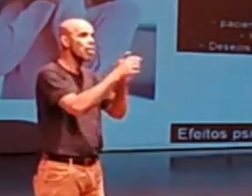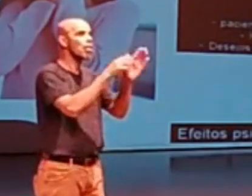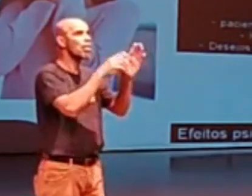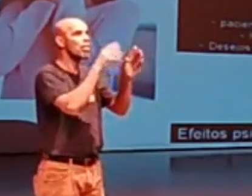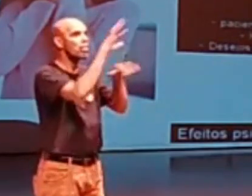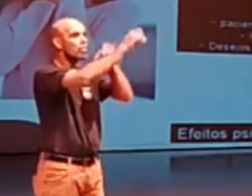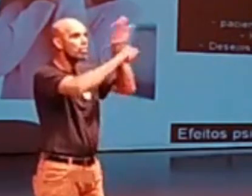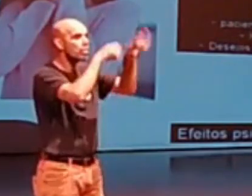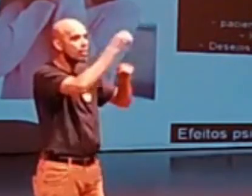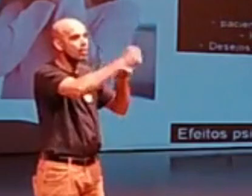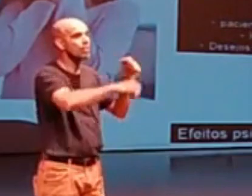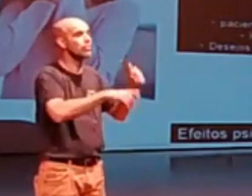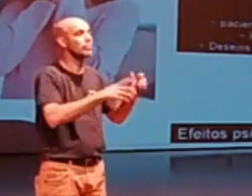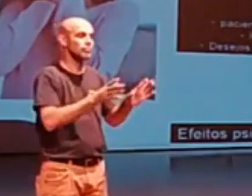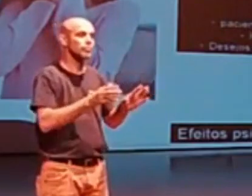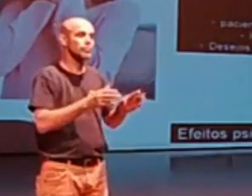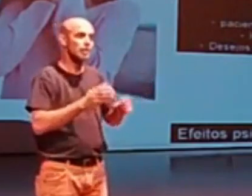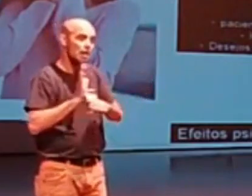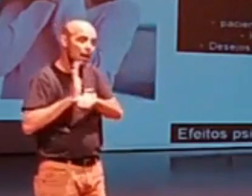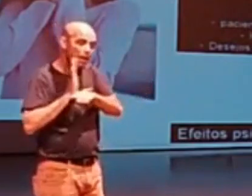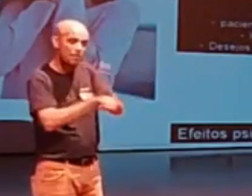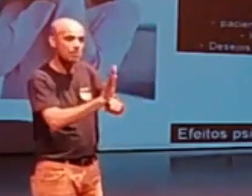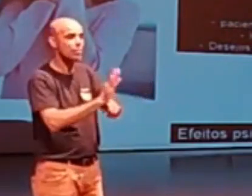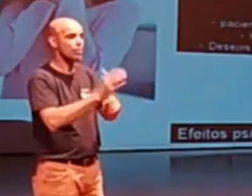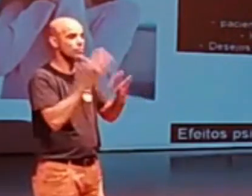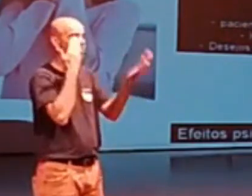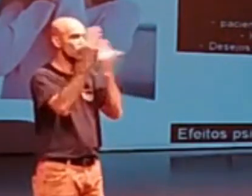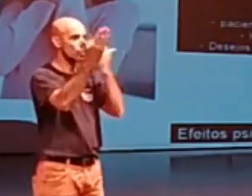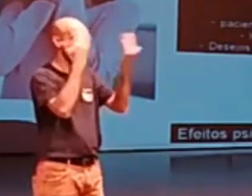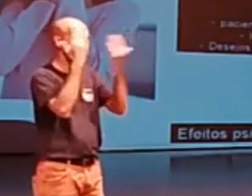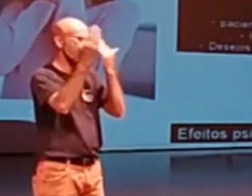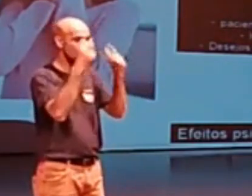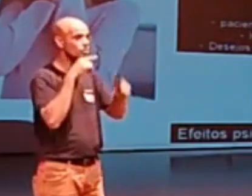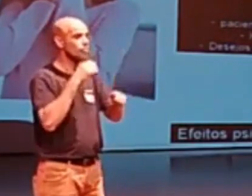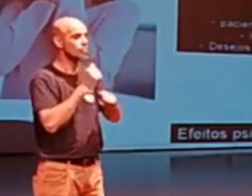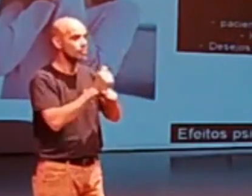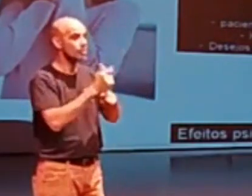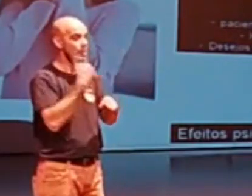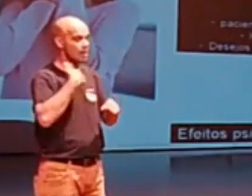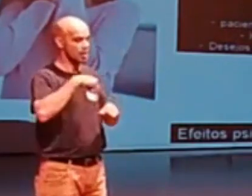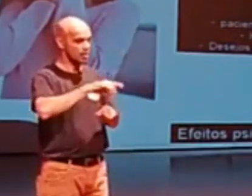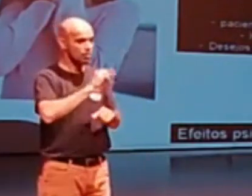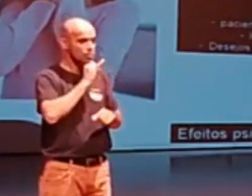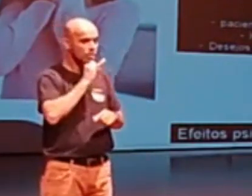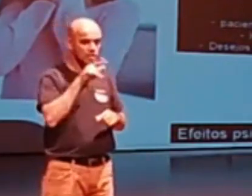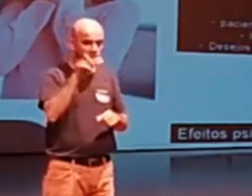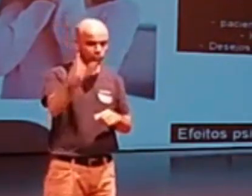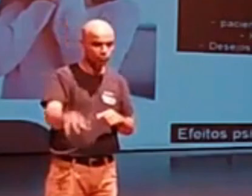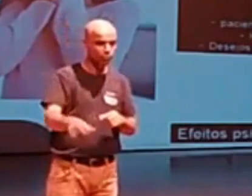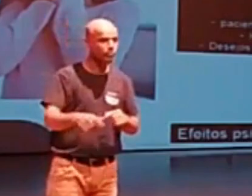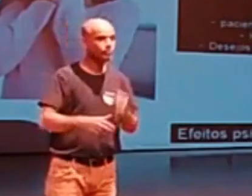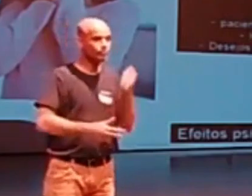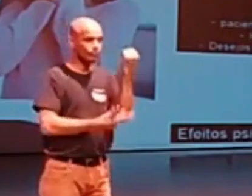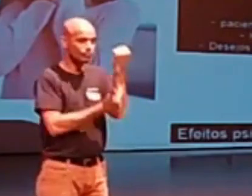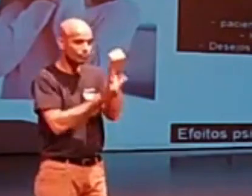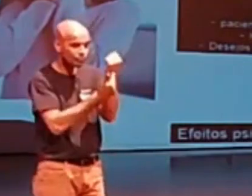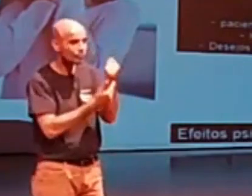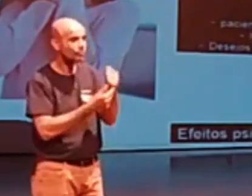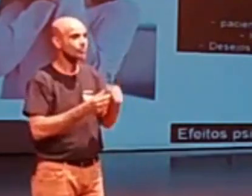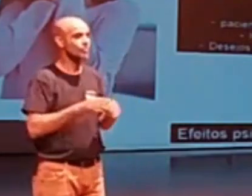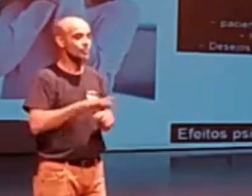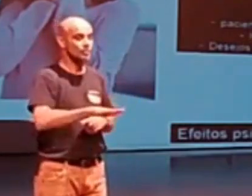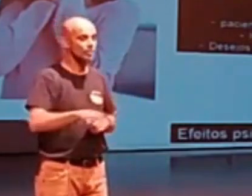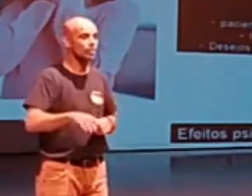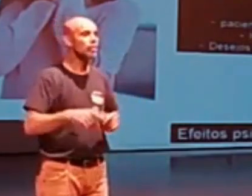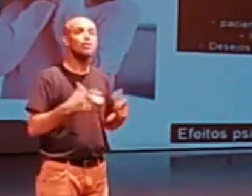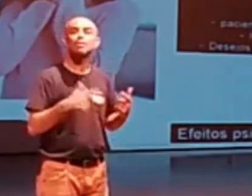apoio psicológico, ele é muito, muito, muito importante. Eu costumo falar assim, quando eu vou operar alguma das crianças, eu falo assim, bom,